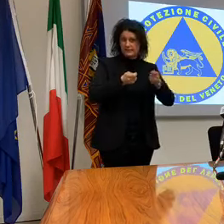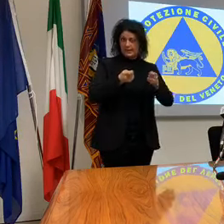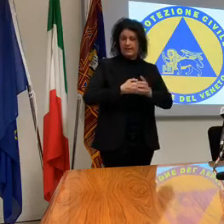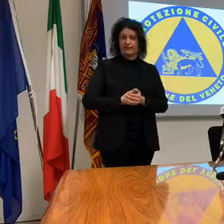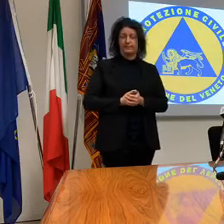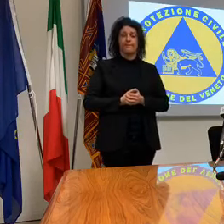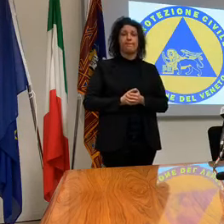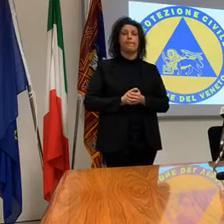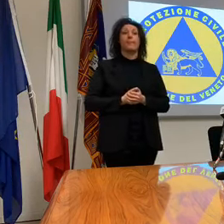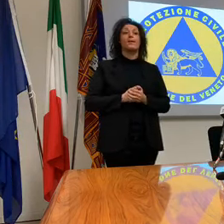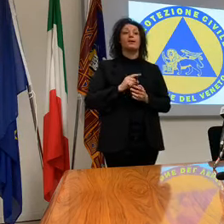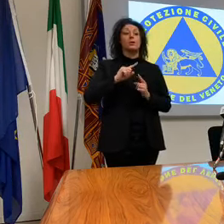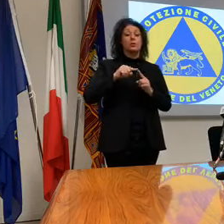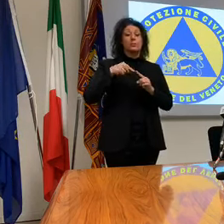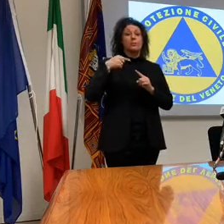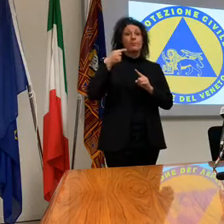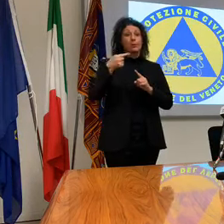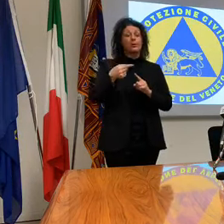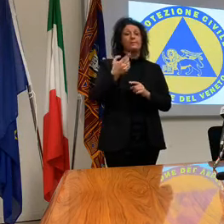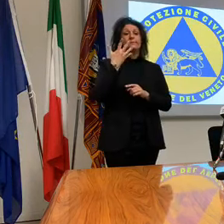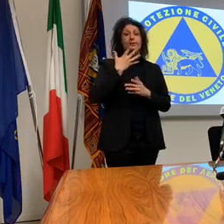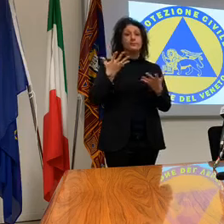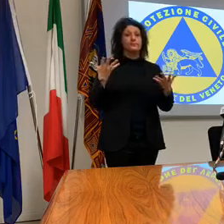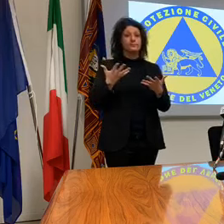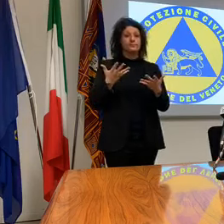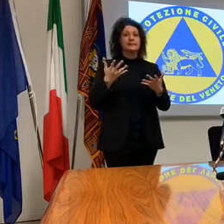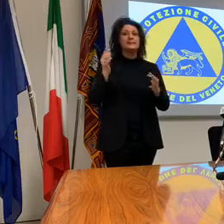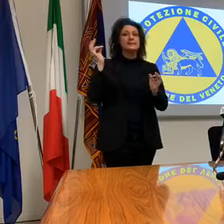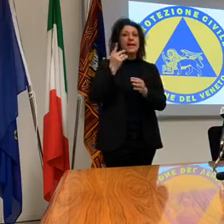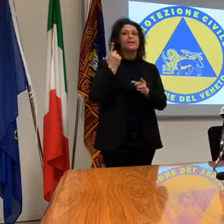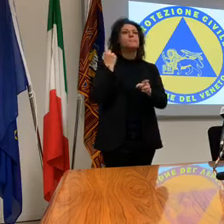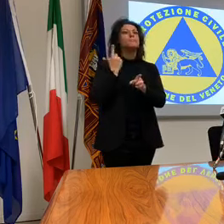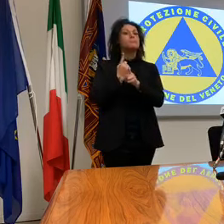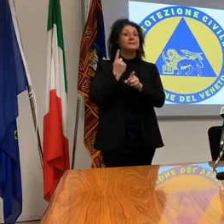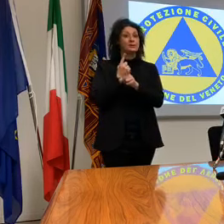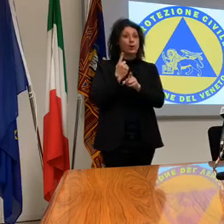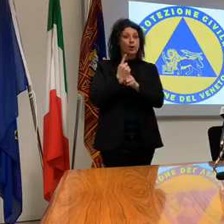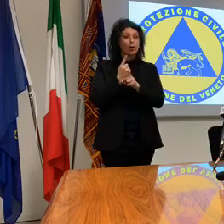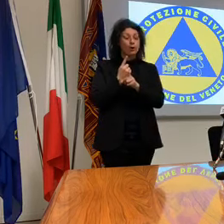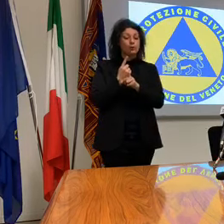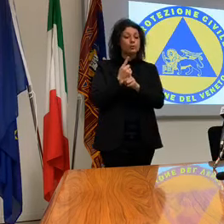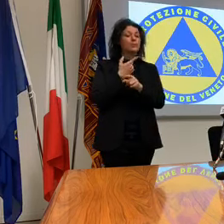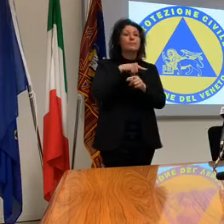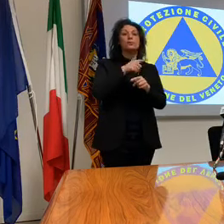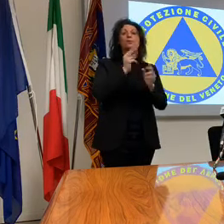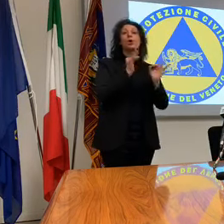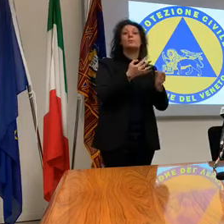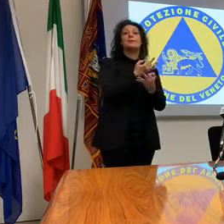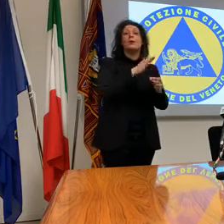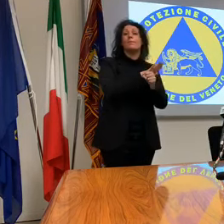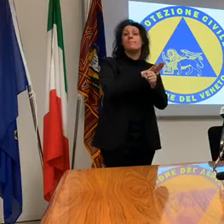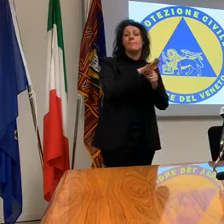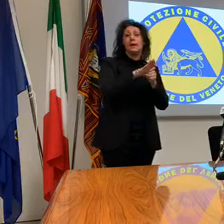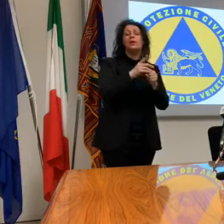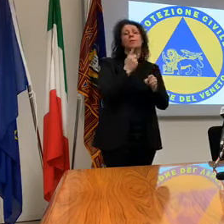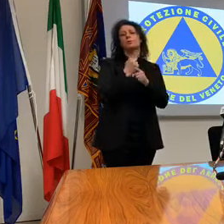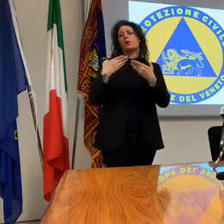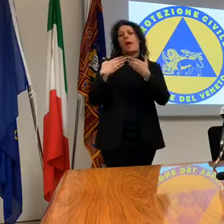Il tassello successivo è quello dell'attivazione, se necessaria, poi degli ex ospedali. Per quanto riguarda invece